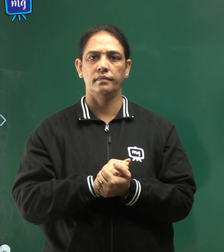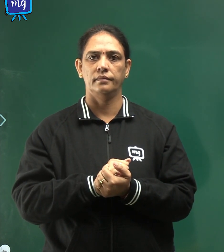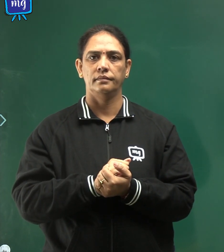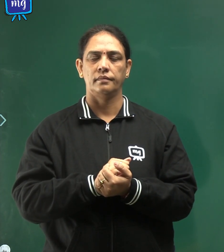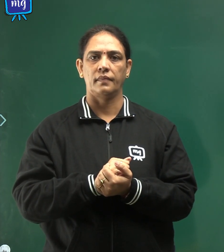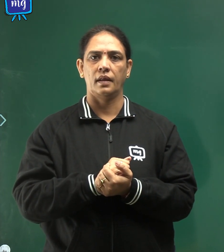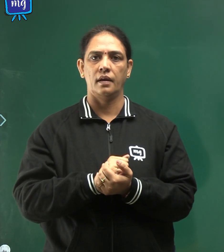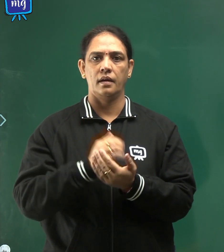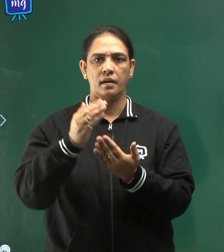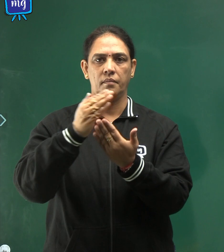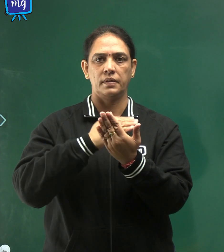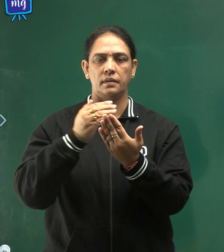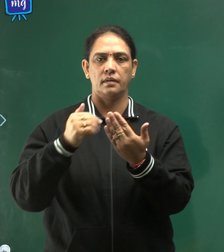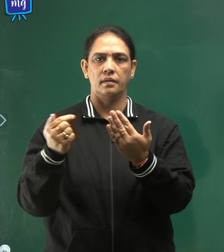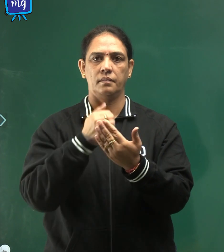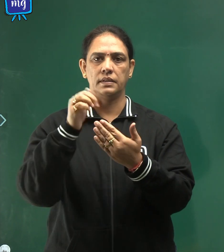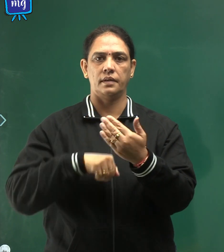बचे हुए